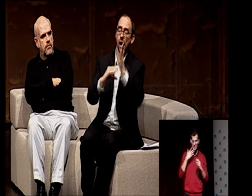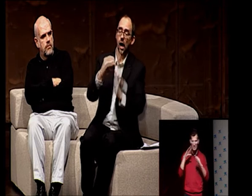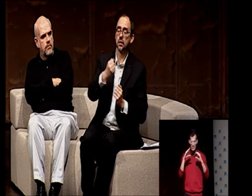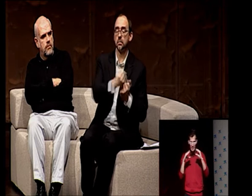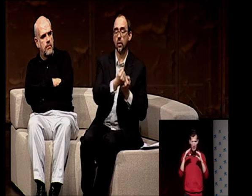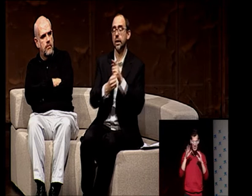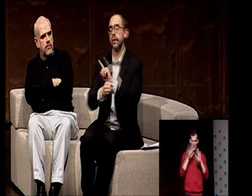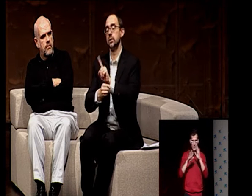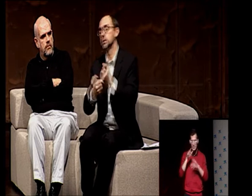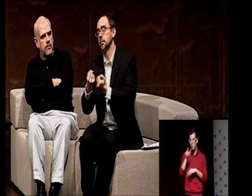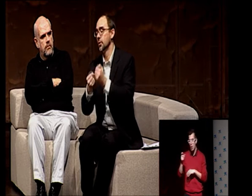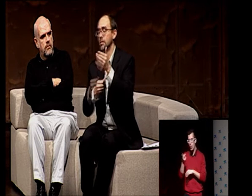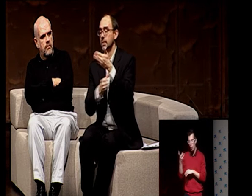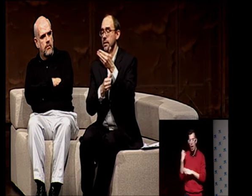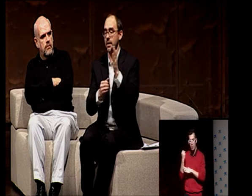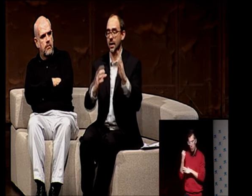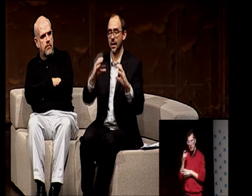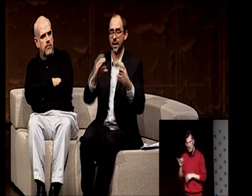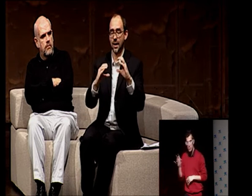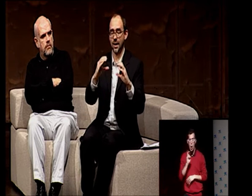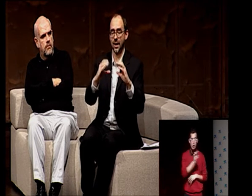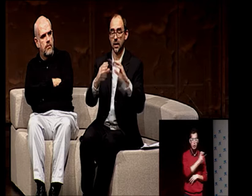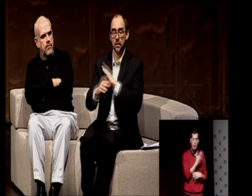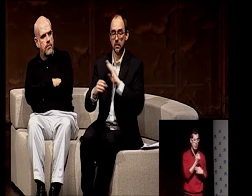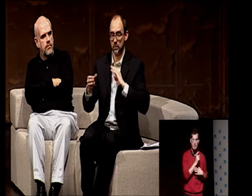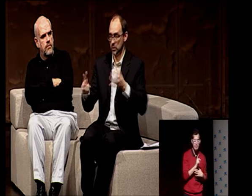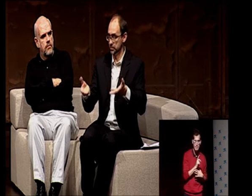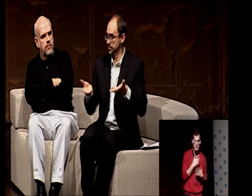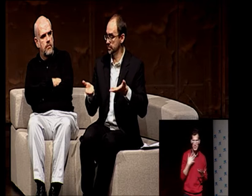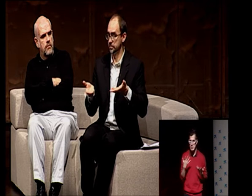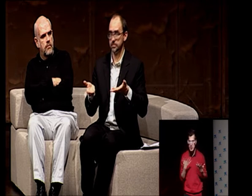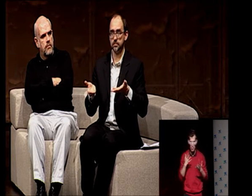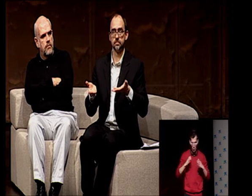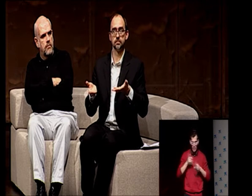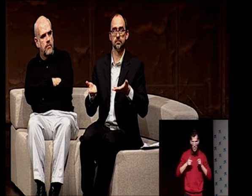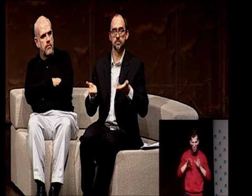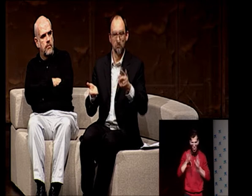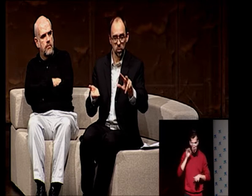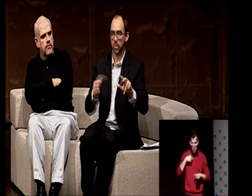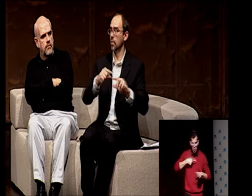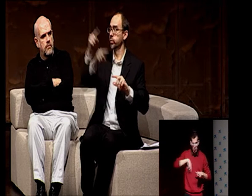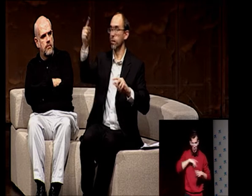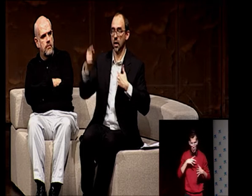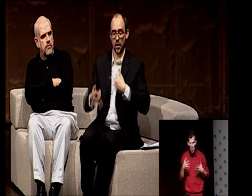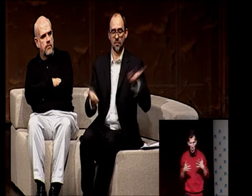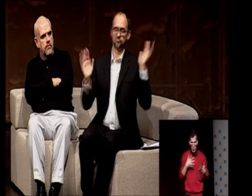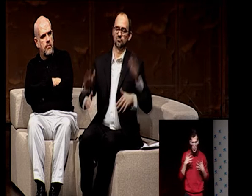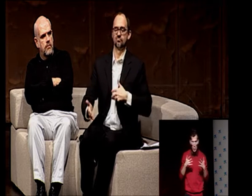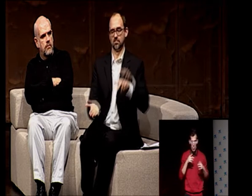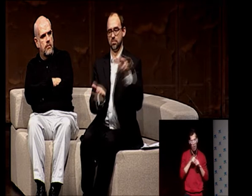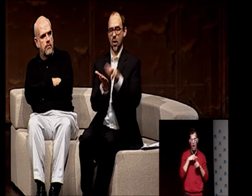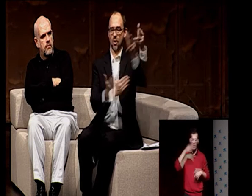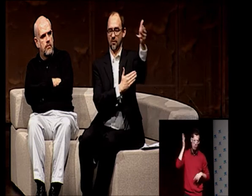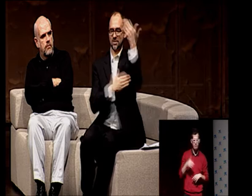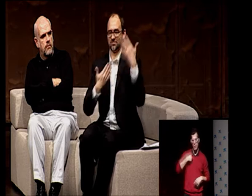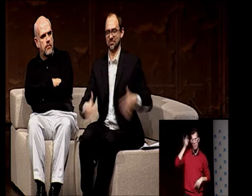muy poco muy muy poca participación de la de las personas eh sordas eh